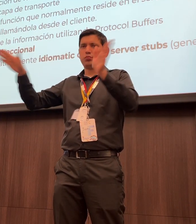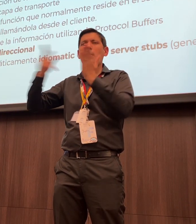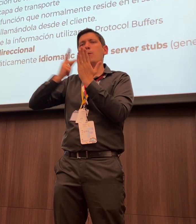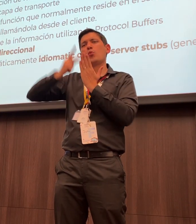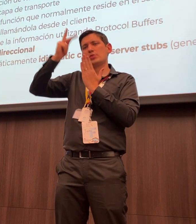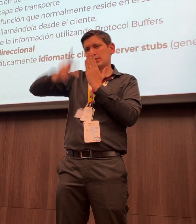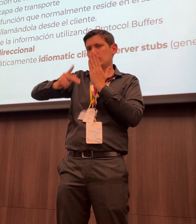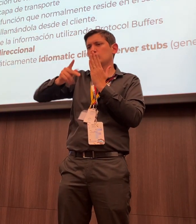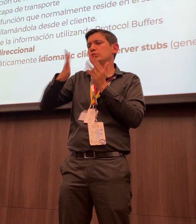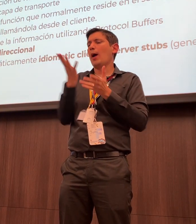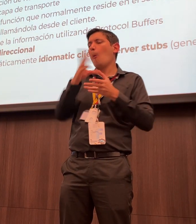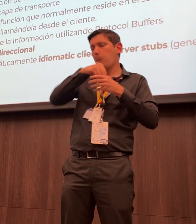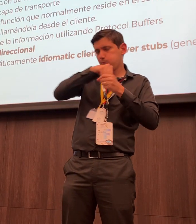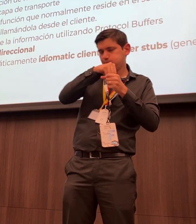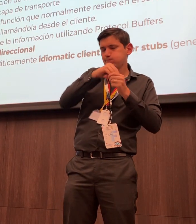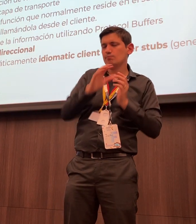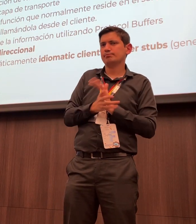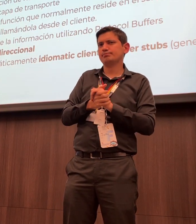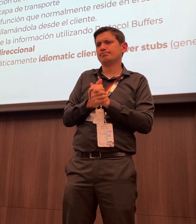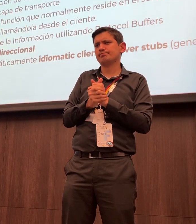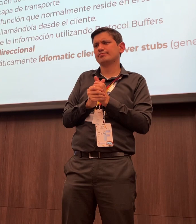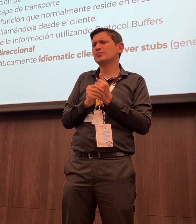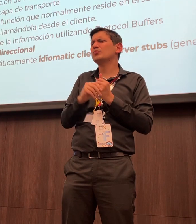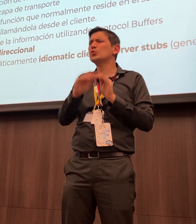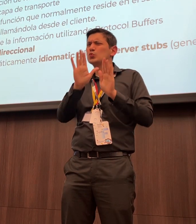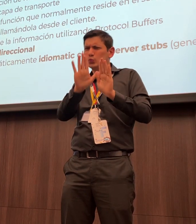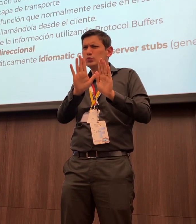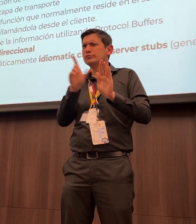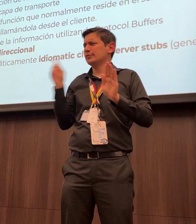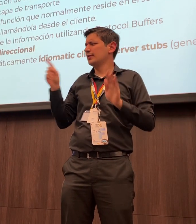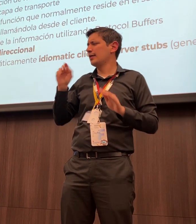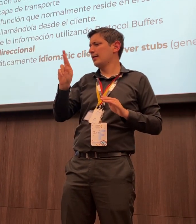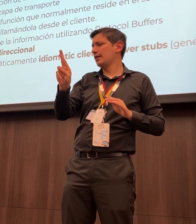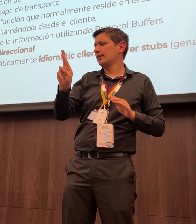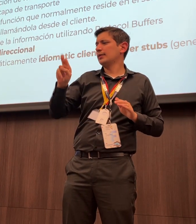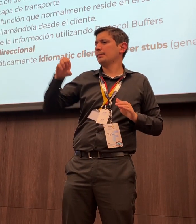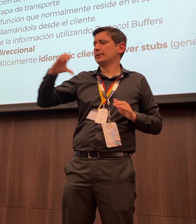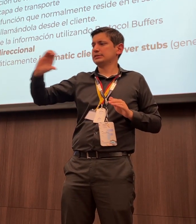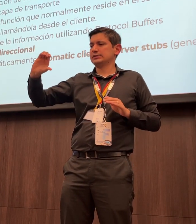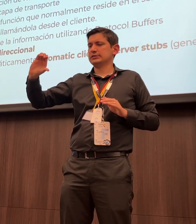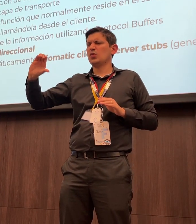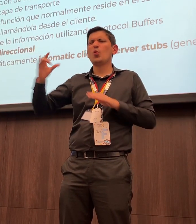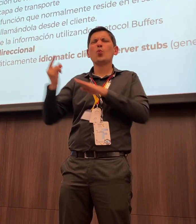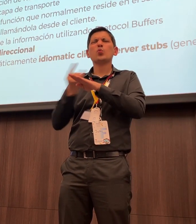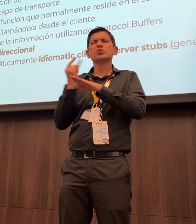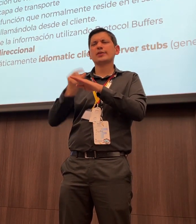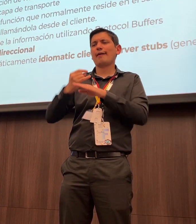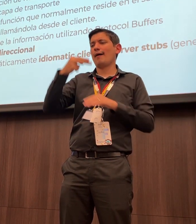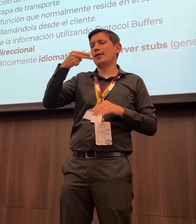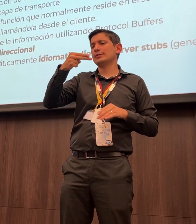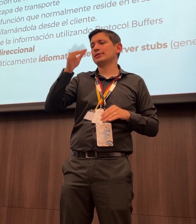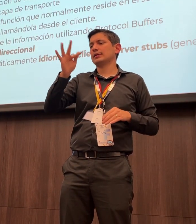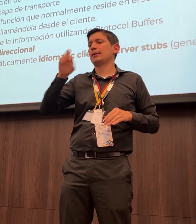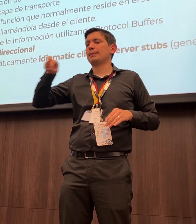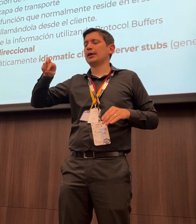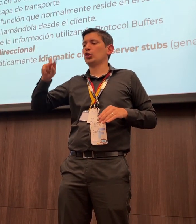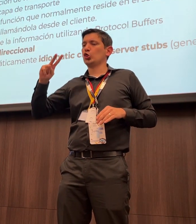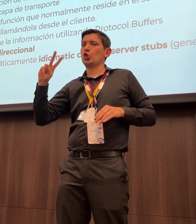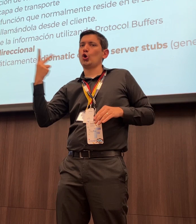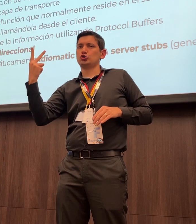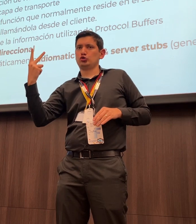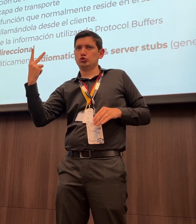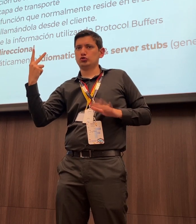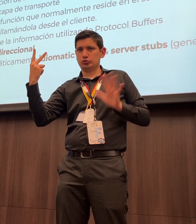proyecto más interno. Es una implementación, como les decía, de RPC que utiliza HTTP 2. Normalmente